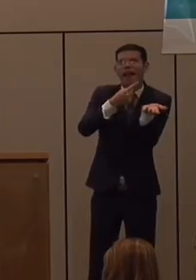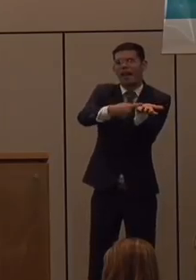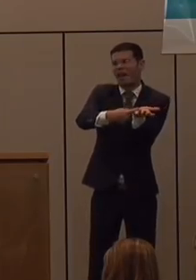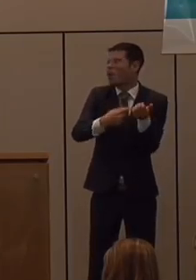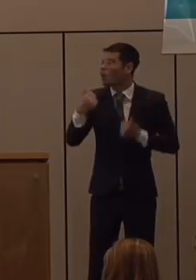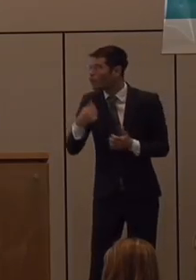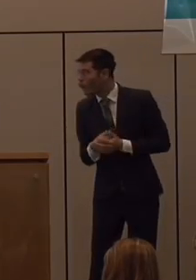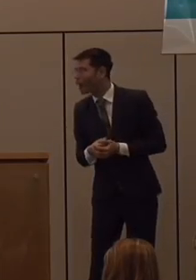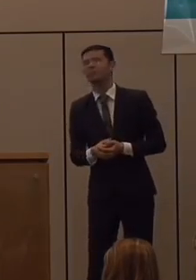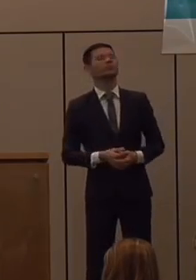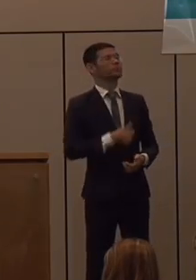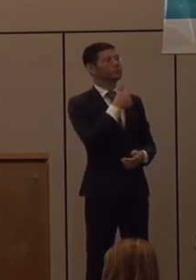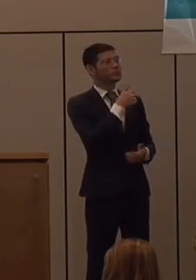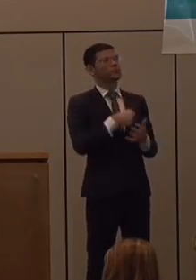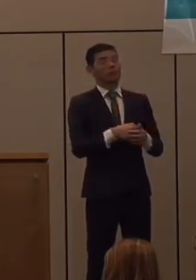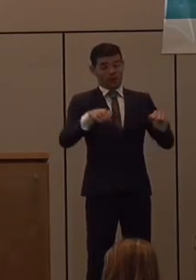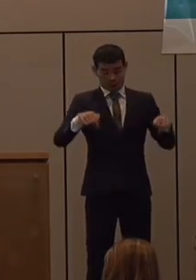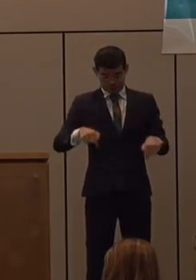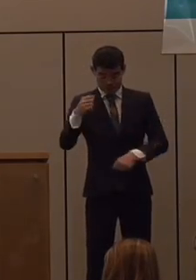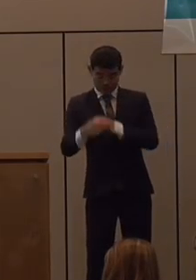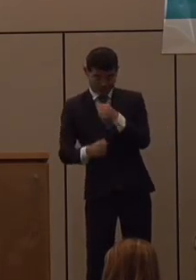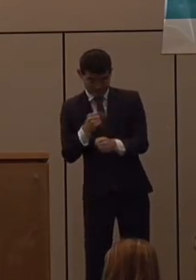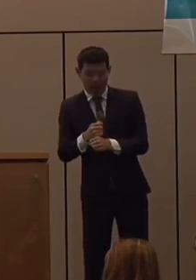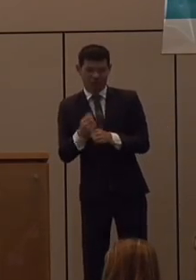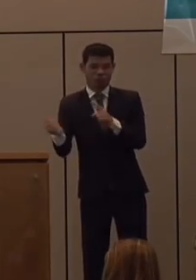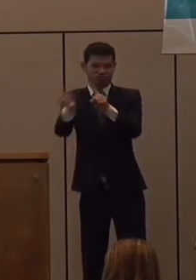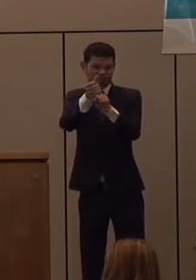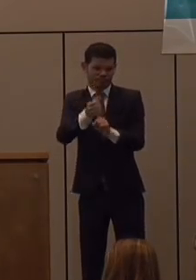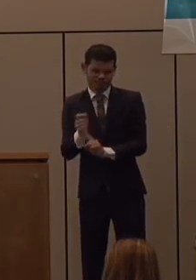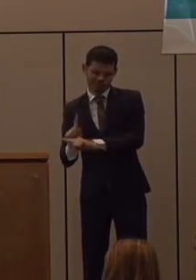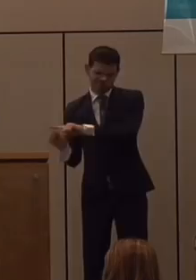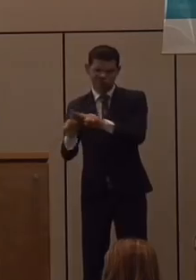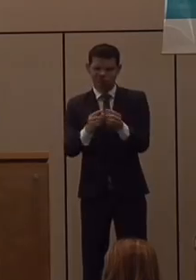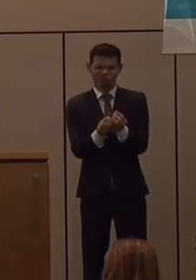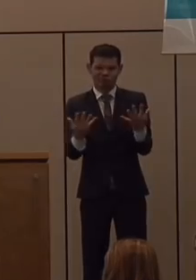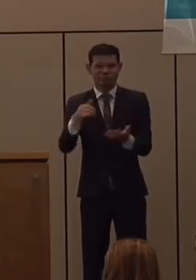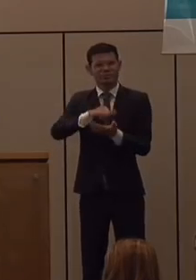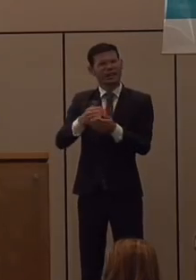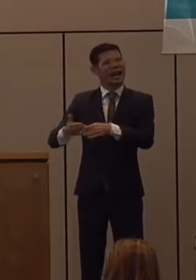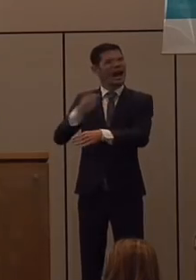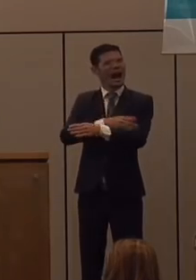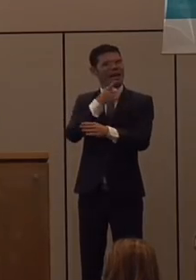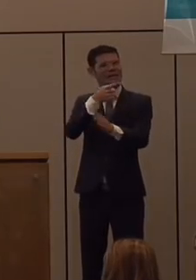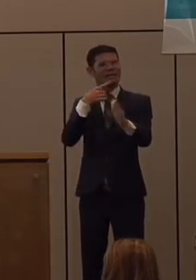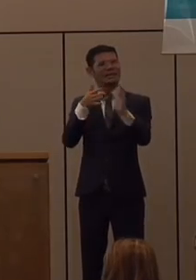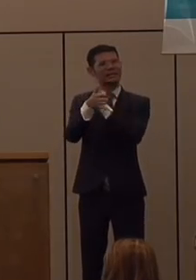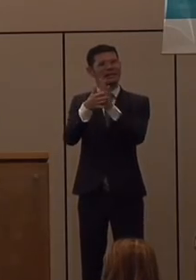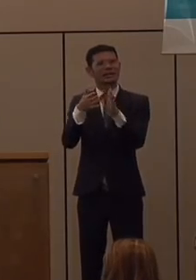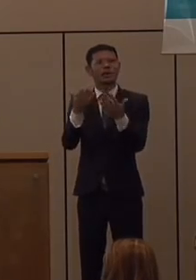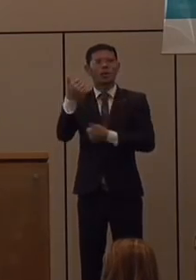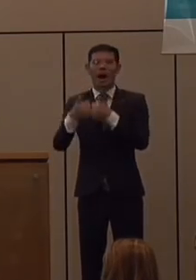año y tenemos varios logros lo que usted mencionaba en los estados asociados en la alianza del pacífico ahí iniciamos